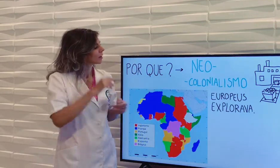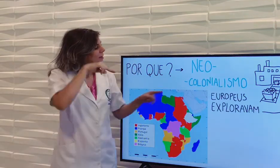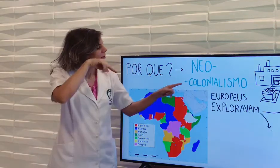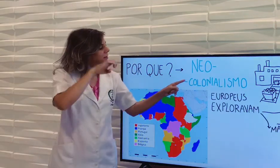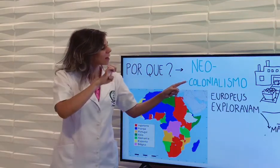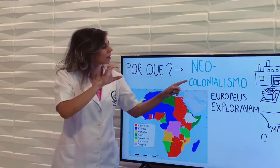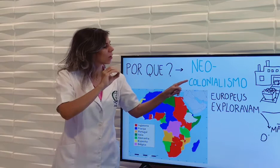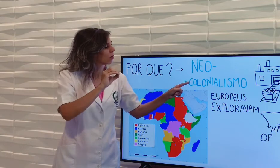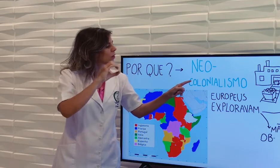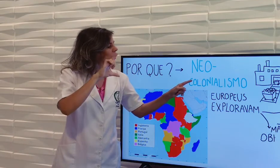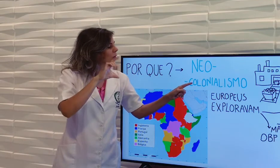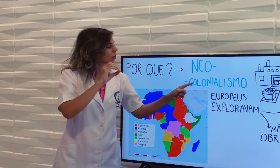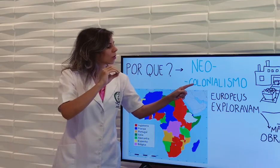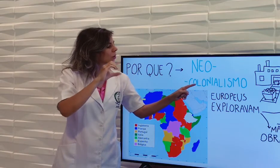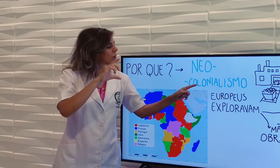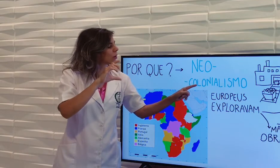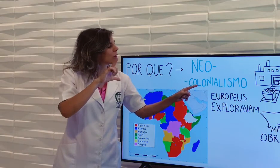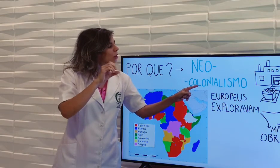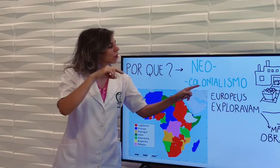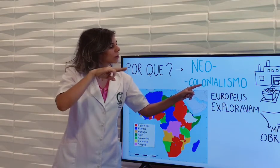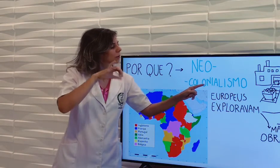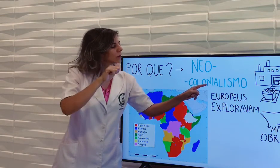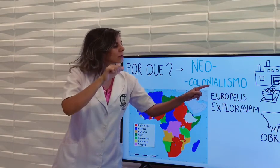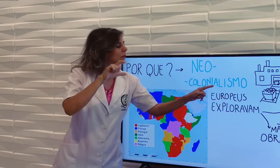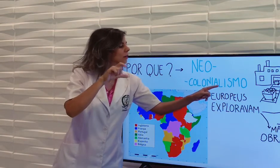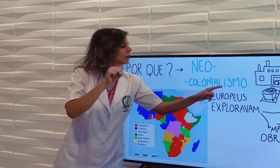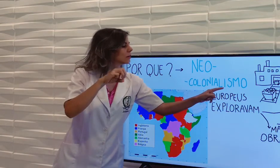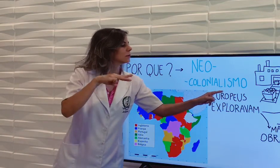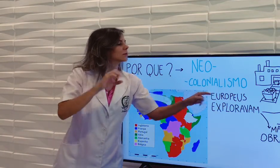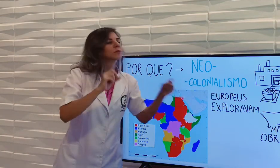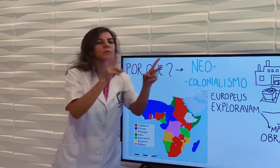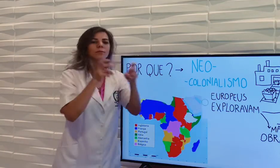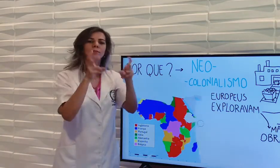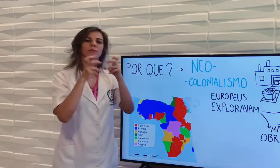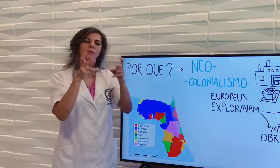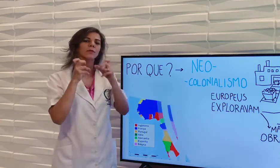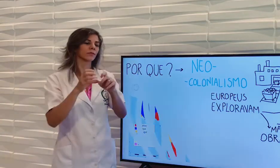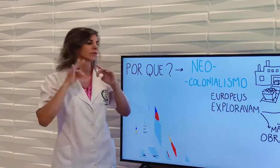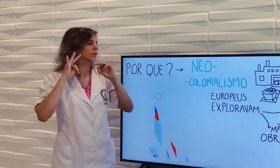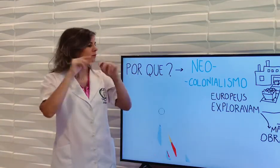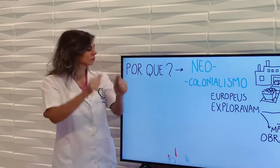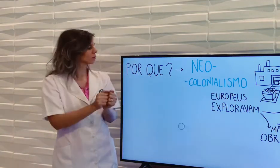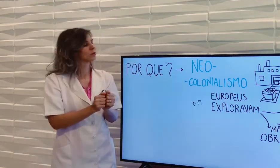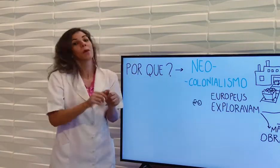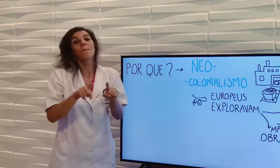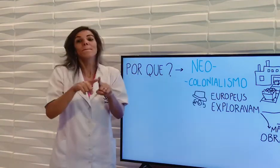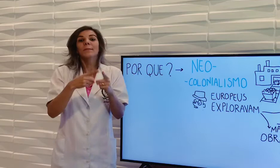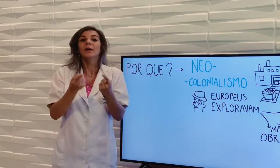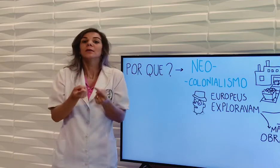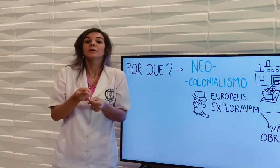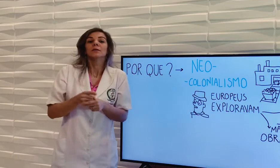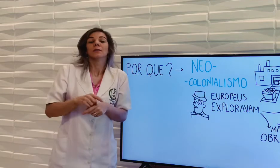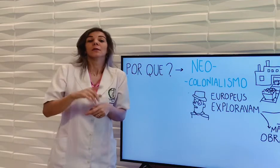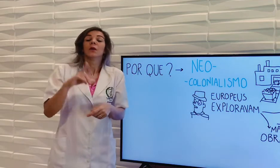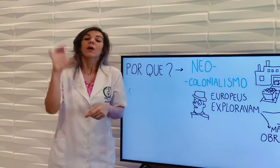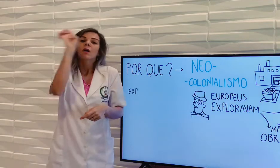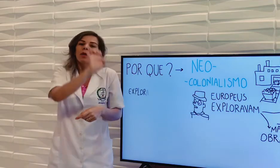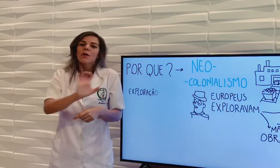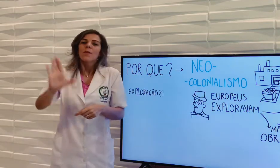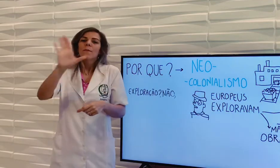Eles exploravam os recursos naturais e a mão de obra local. Para não ficarem mal vistos, os europeus usavam a desculpa que estavam